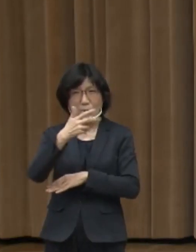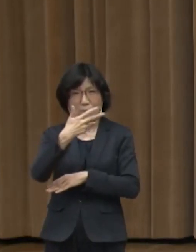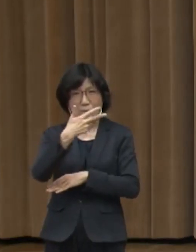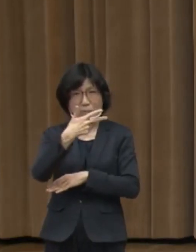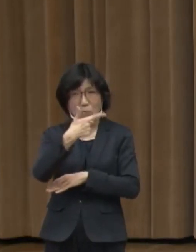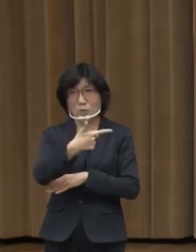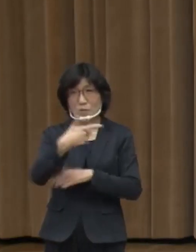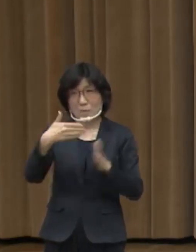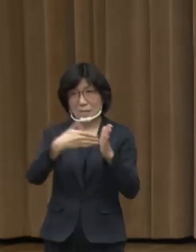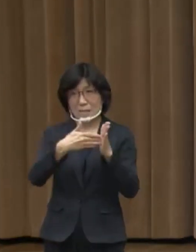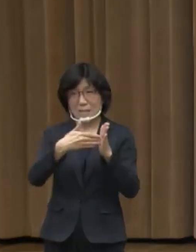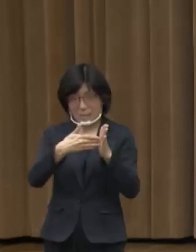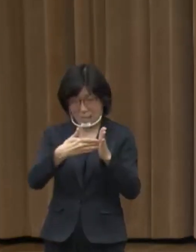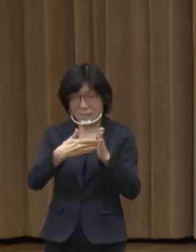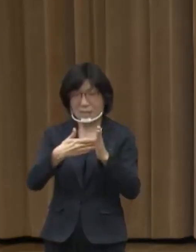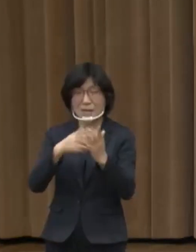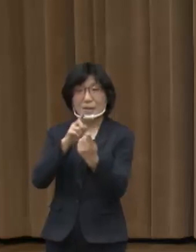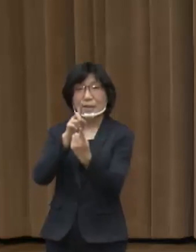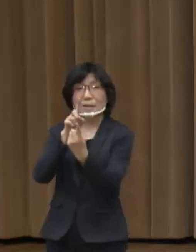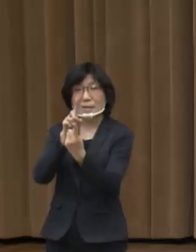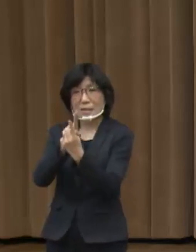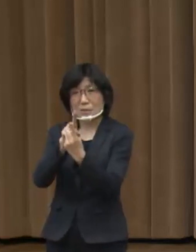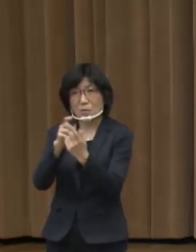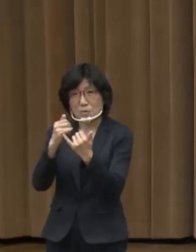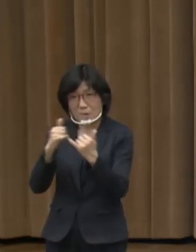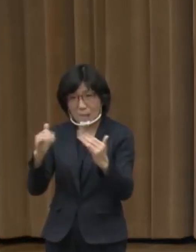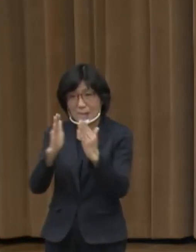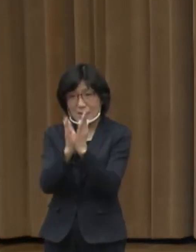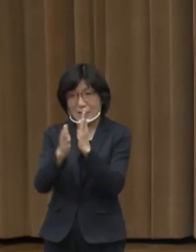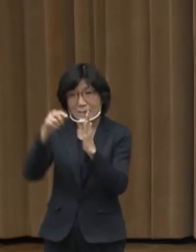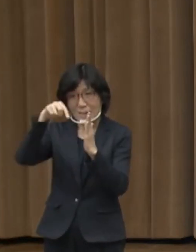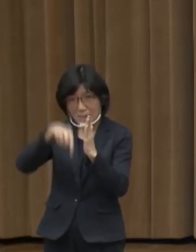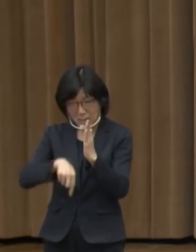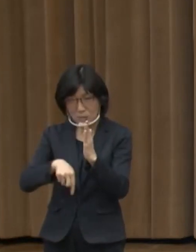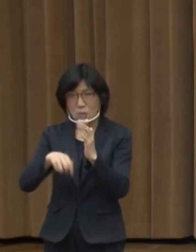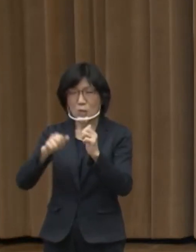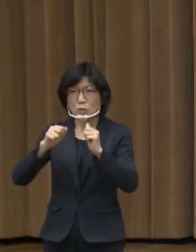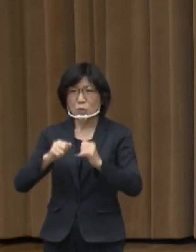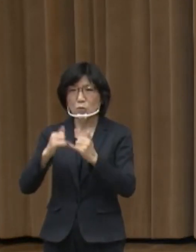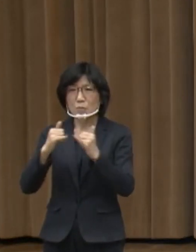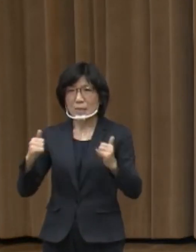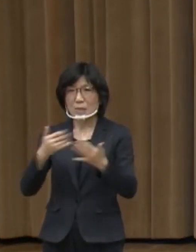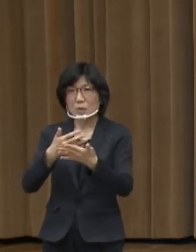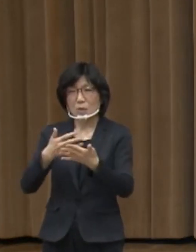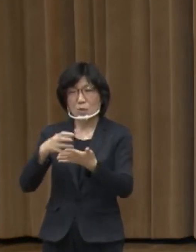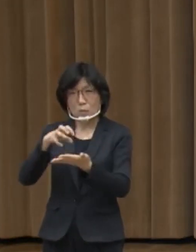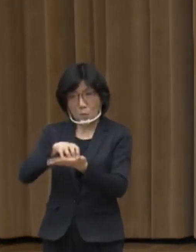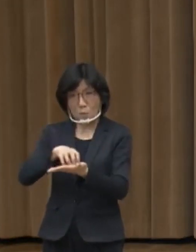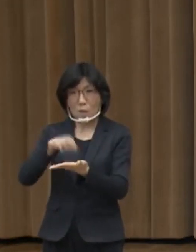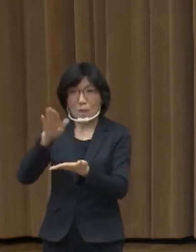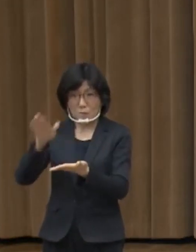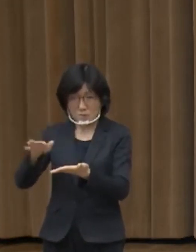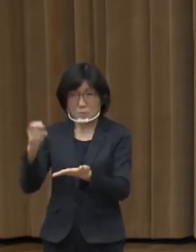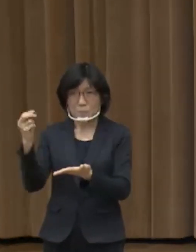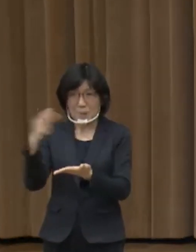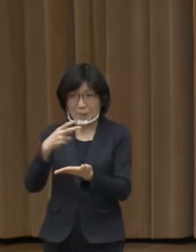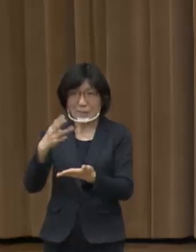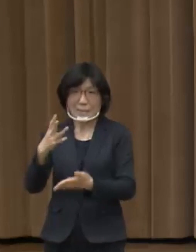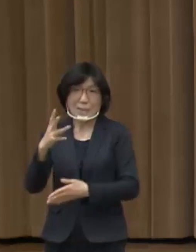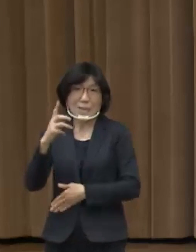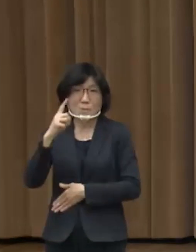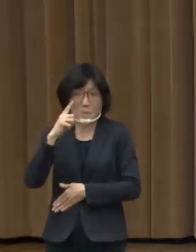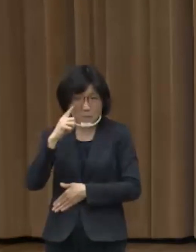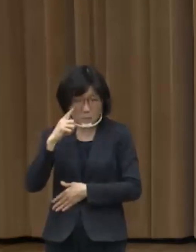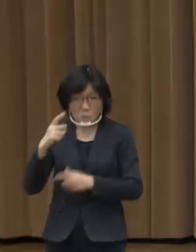思います。対象者でありますけれども、県内に住民票があって3回目の